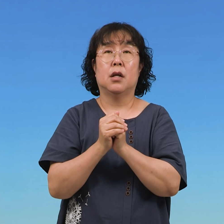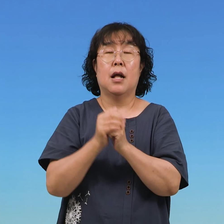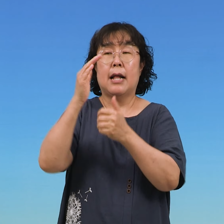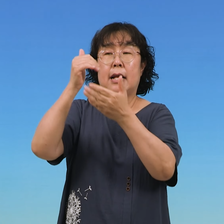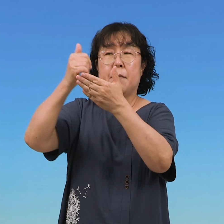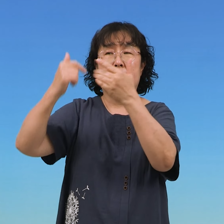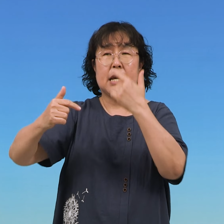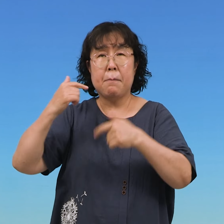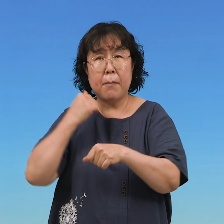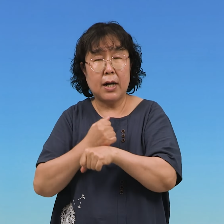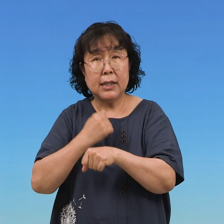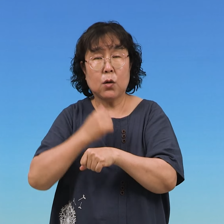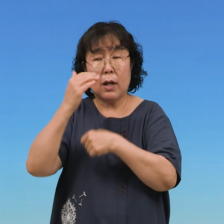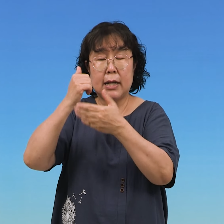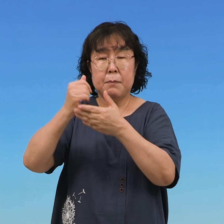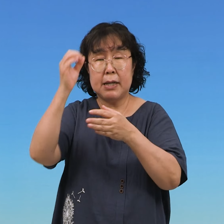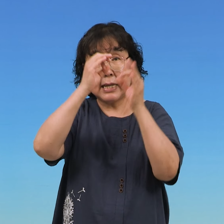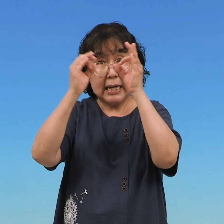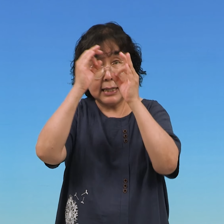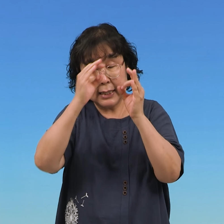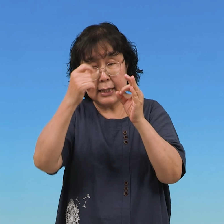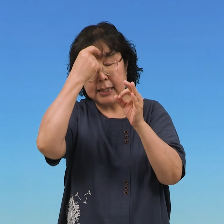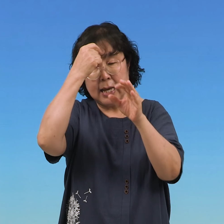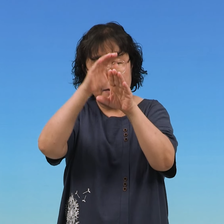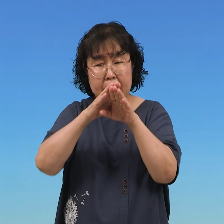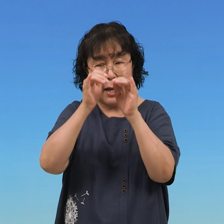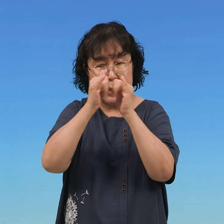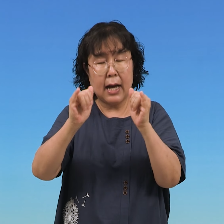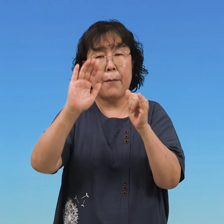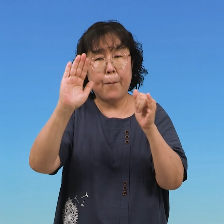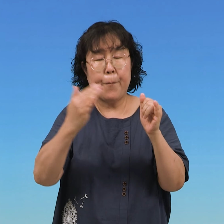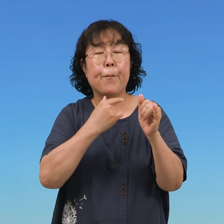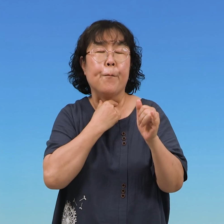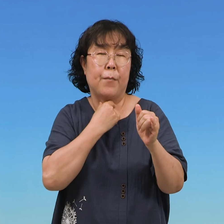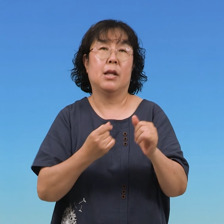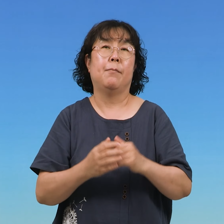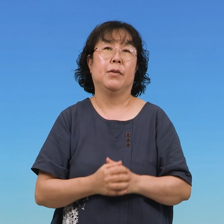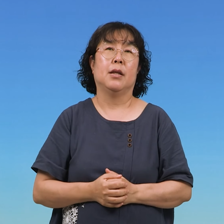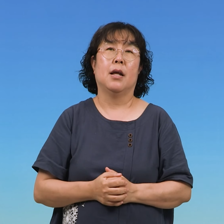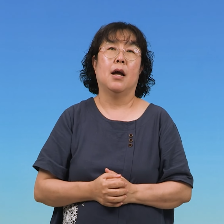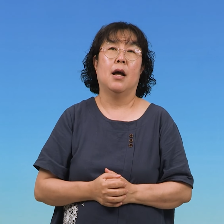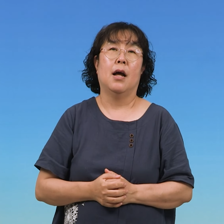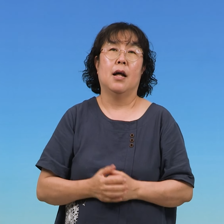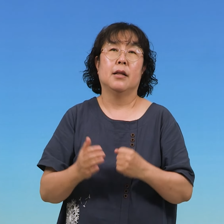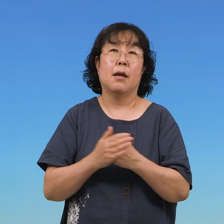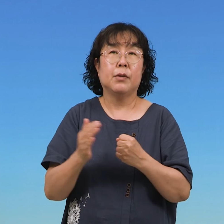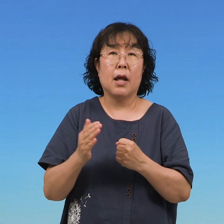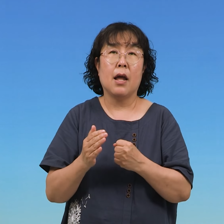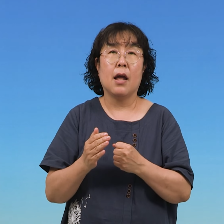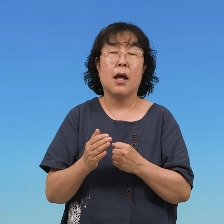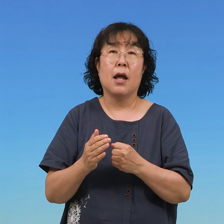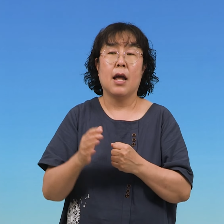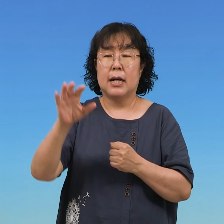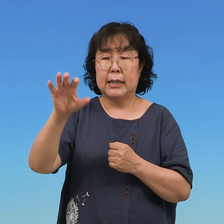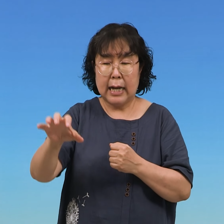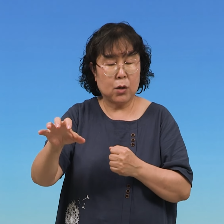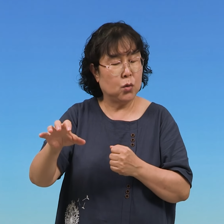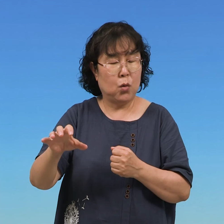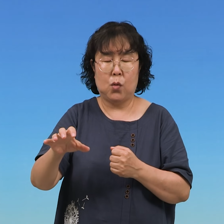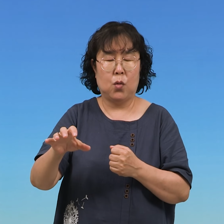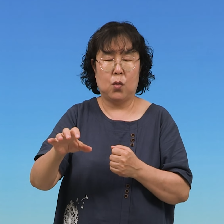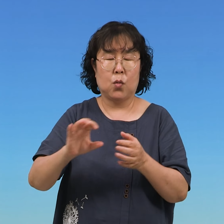하나님이 찾으시는 바로 그 예배자가 되시기를 바랍니다. 그러시기 위해서 하셔야 될 게 이거예요.